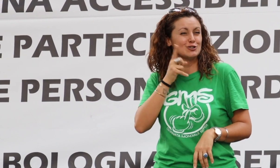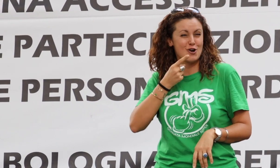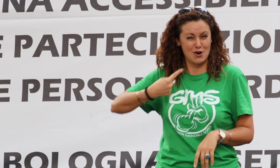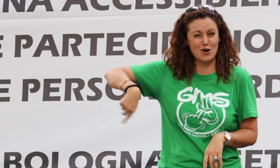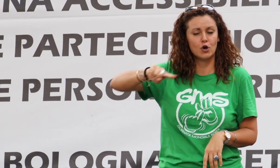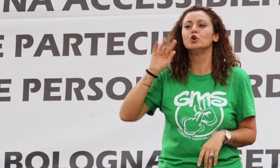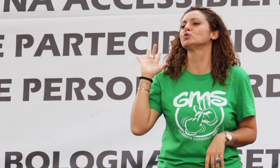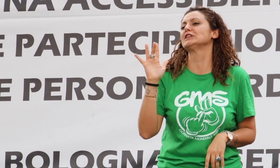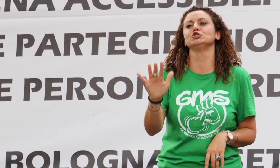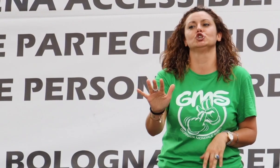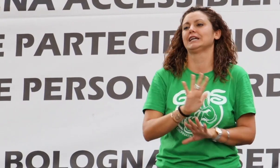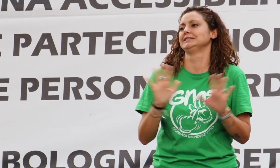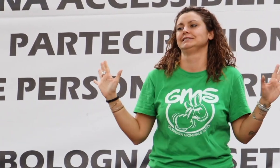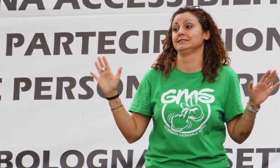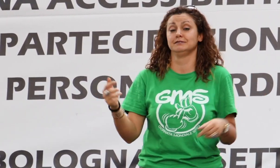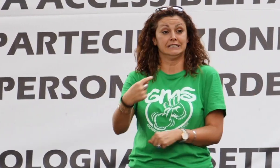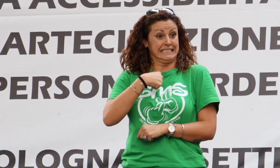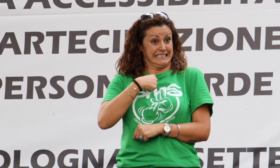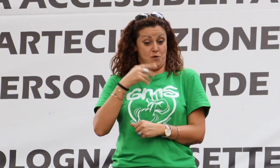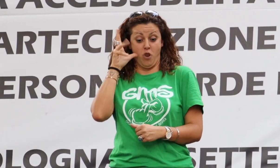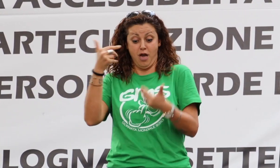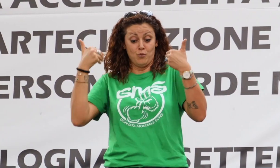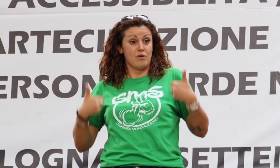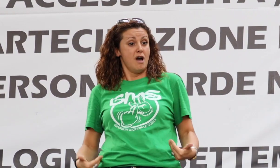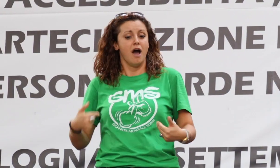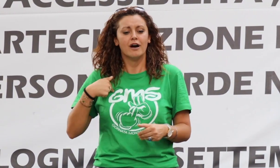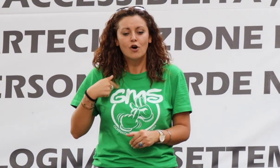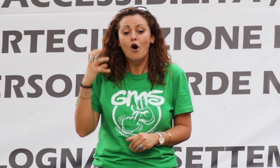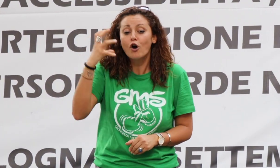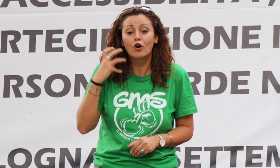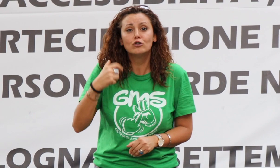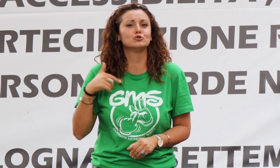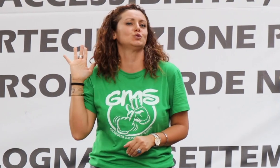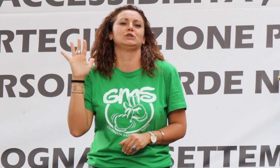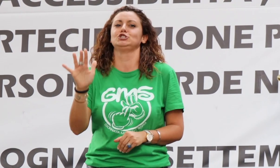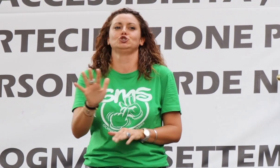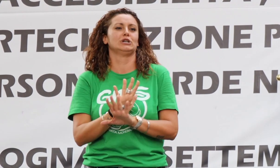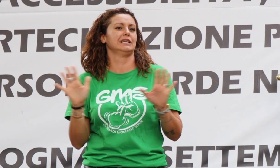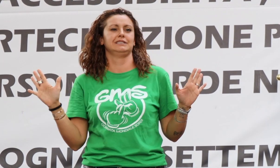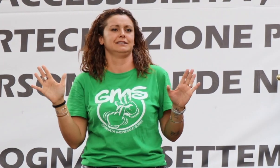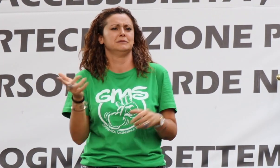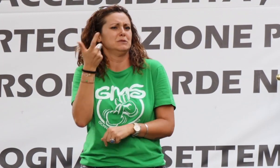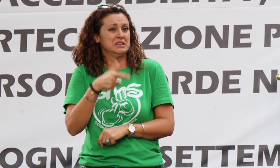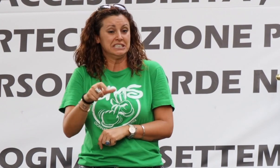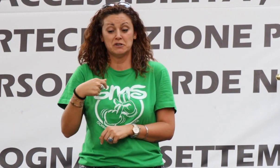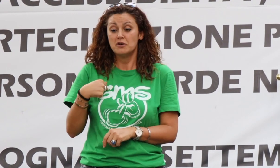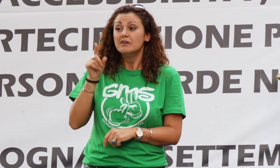questo orgoglio in questa giornata deve esserci tutti i giorni. Io, Laura, sono orgogliosa